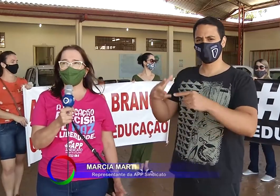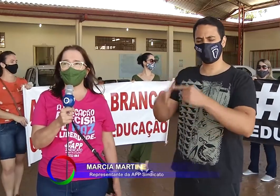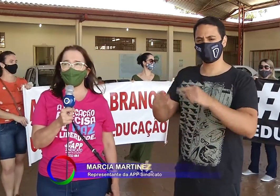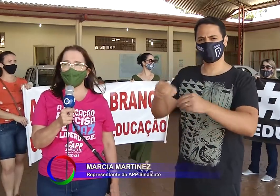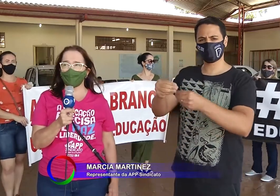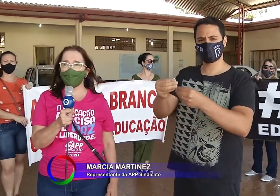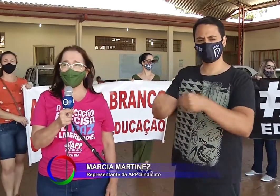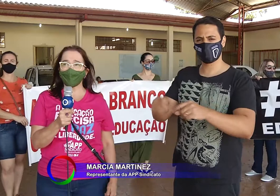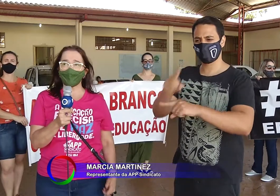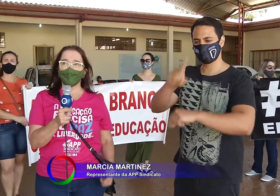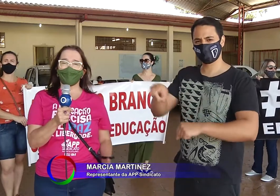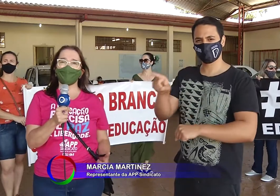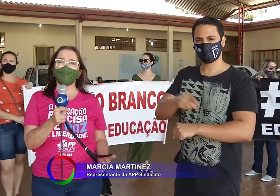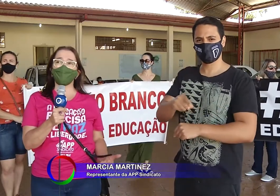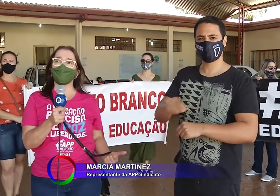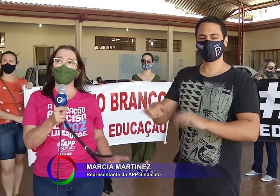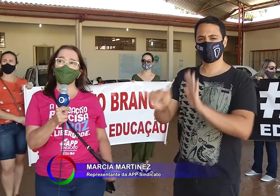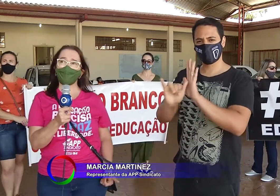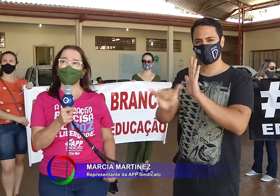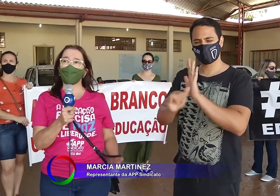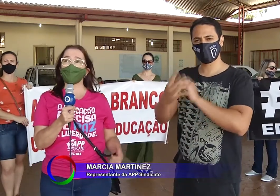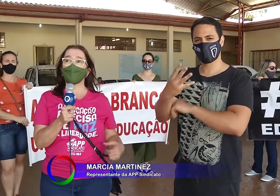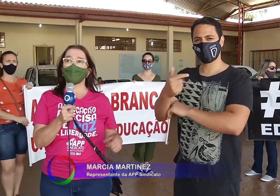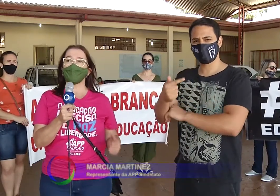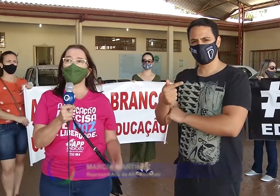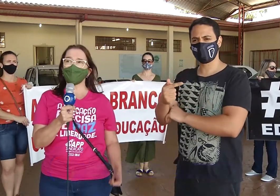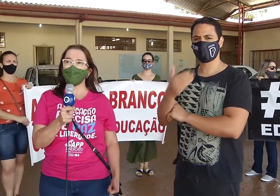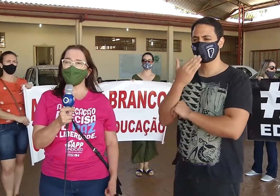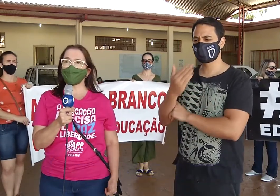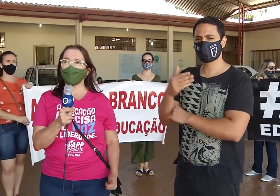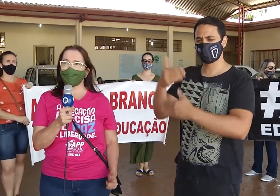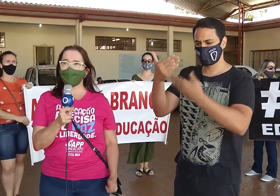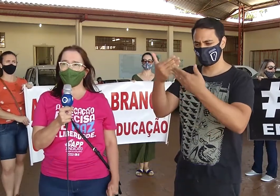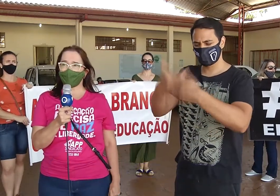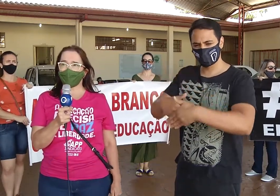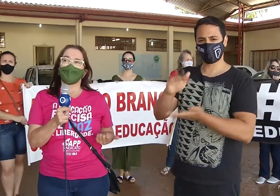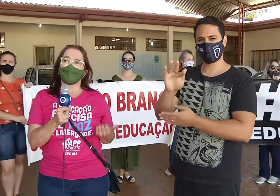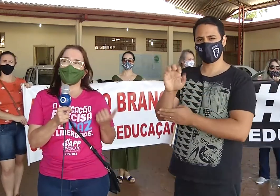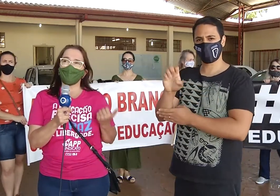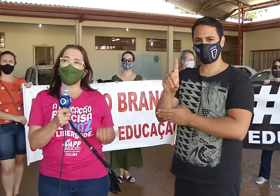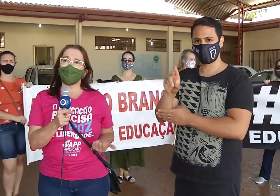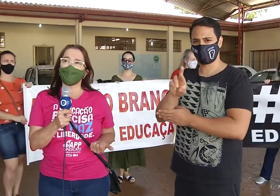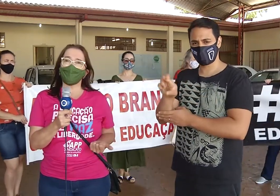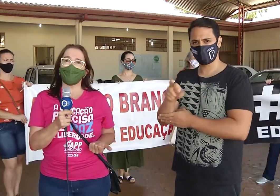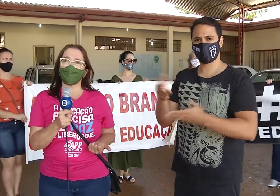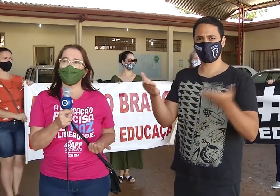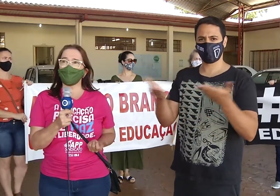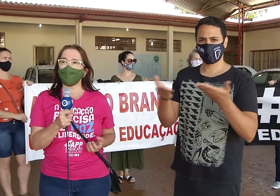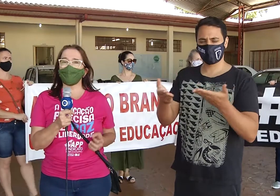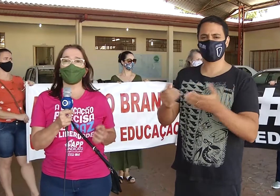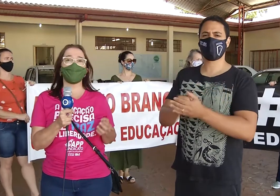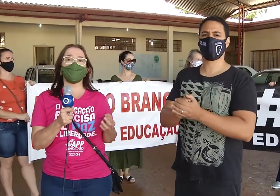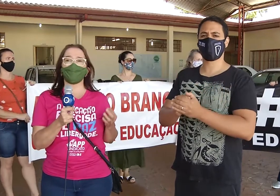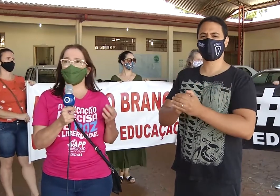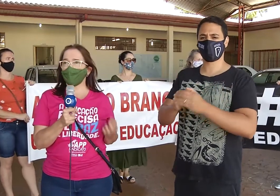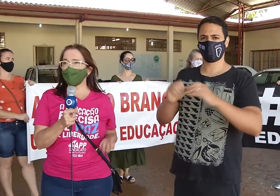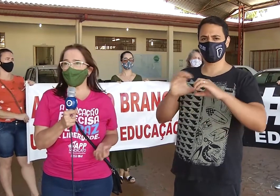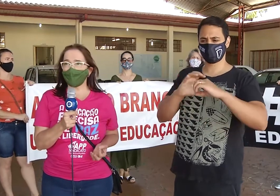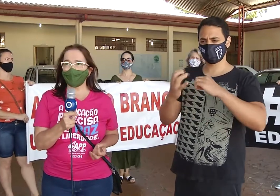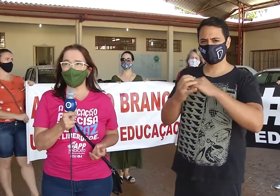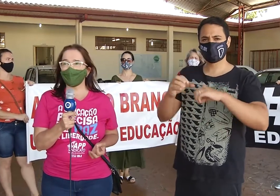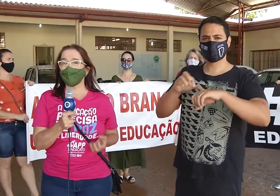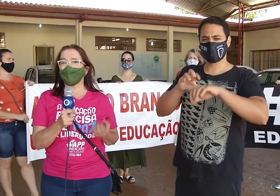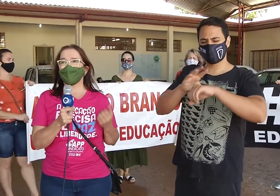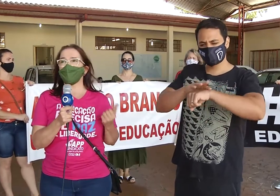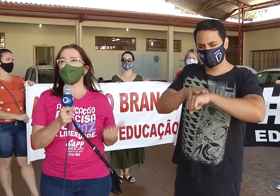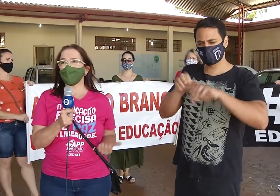edital 47, que pede prova para o professor PSS. Neste momento de pandemia, não é época